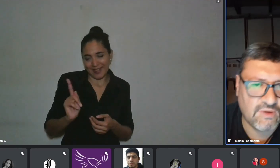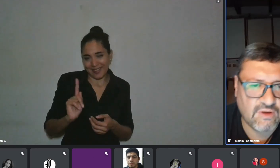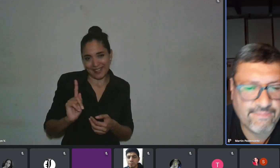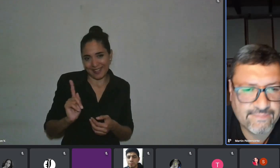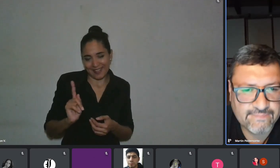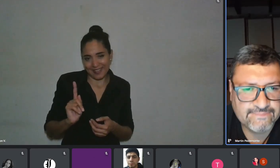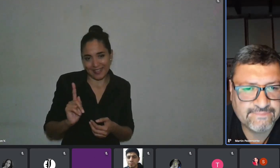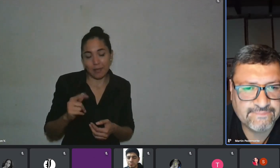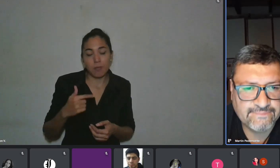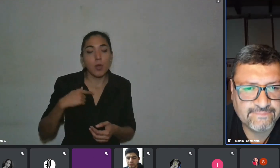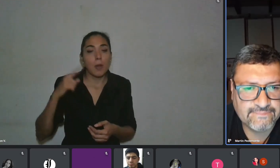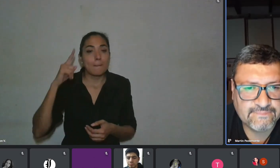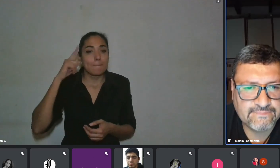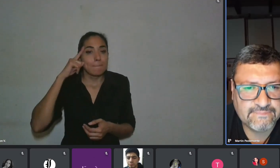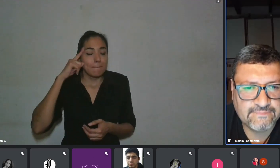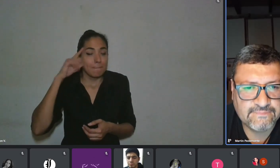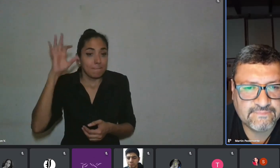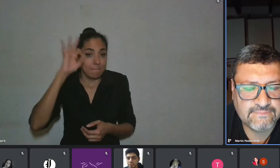mi opinión.